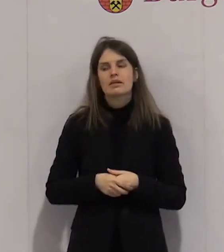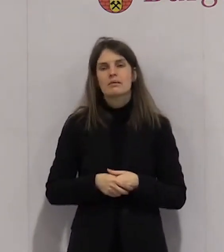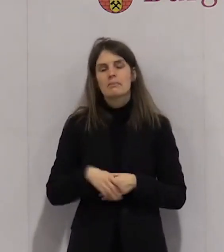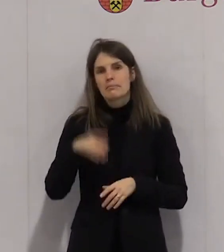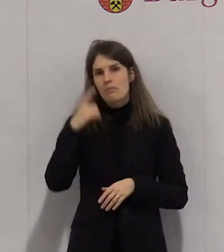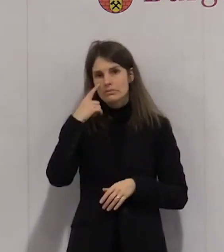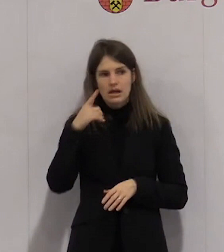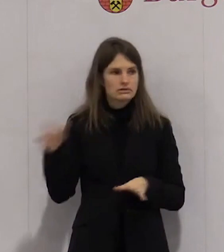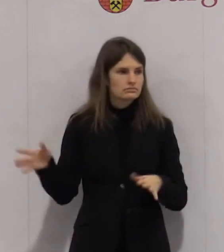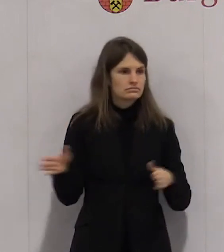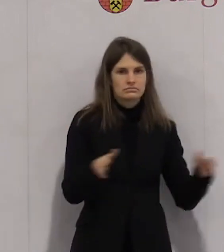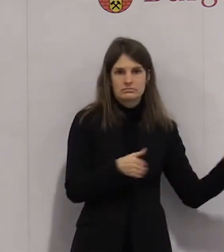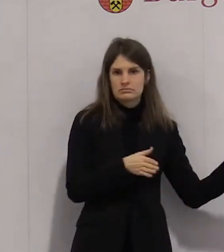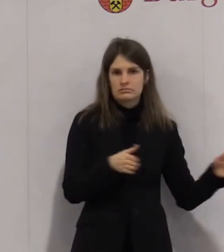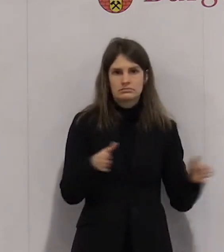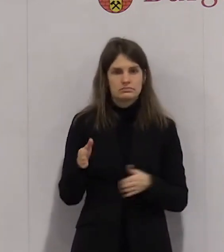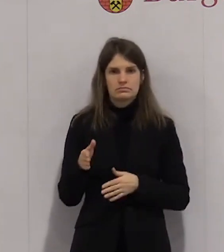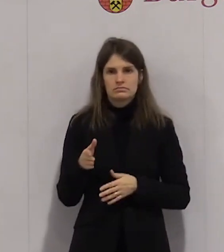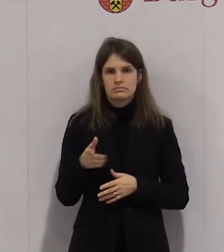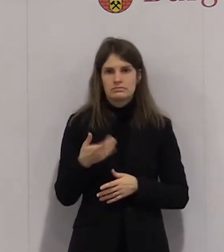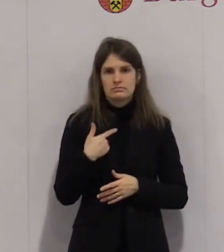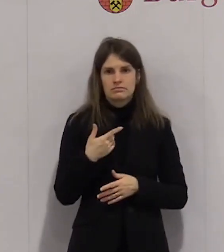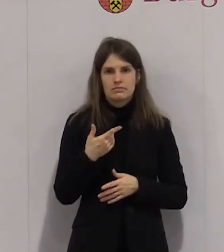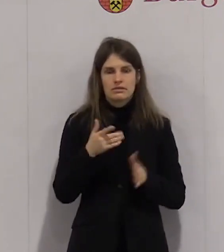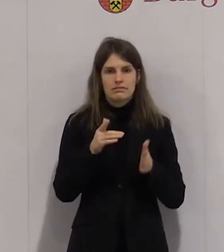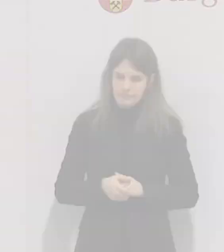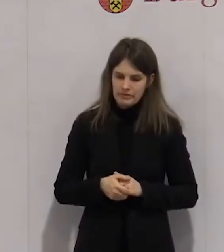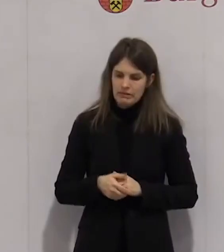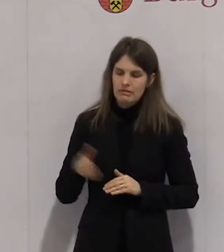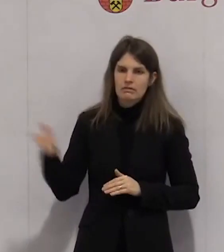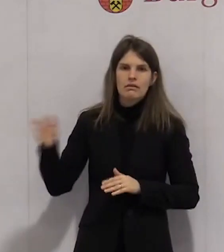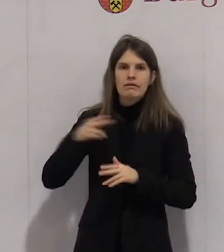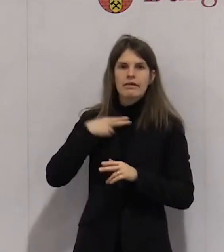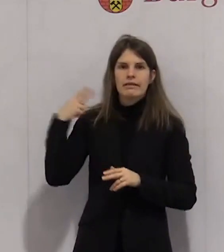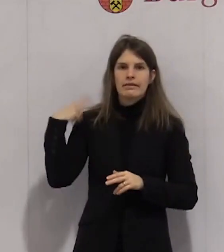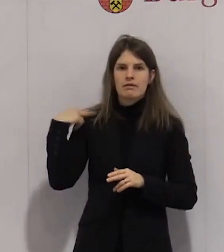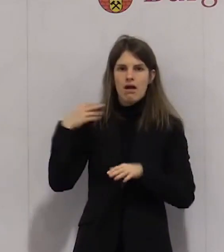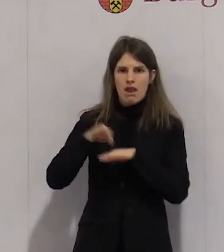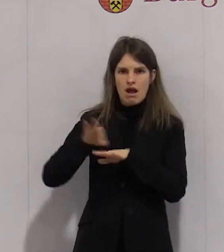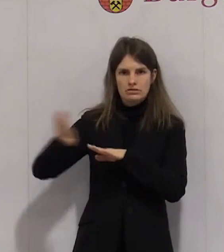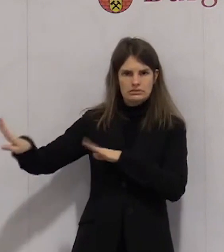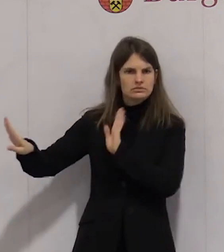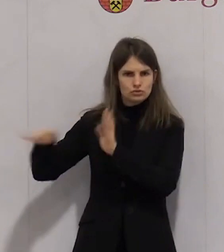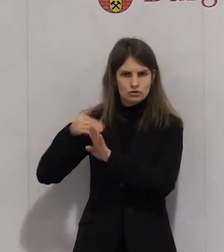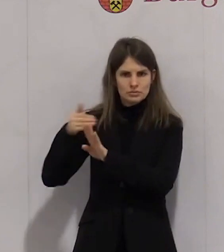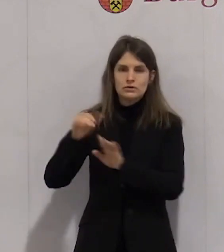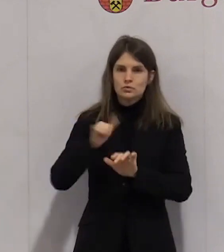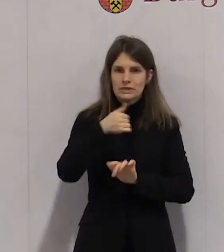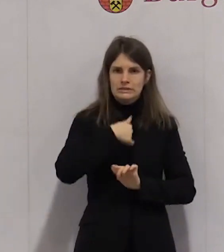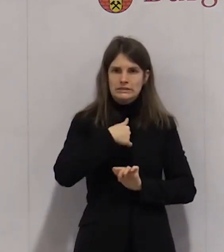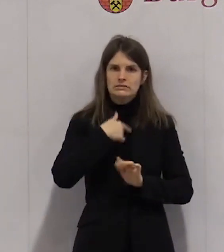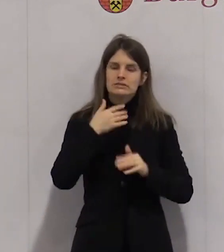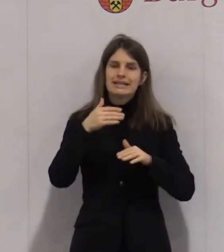ein intensivmedizinischer platz zur verfügung weil mittwoch zur zum aktuellen stand des teams